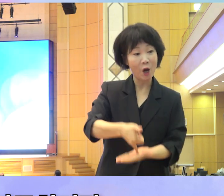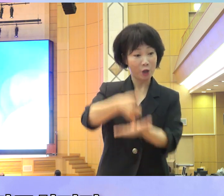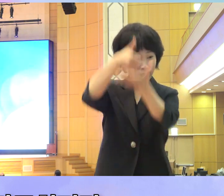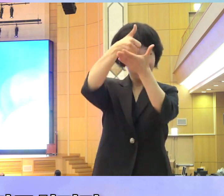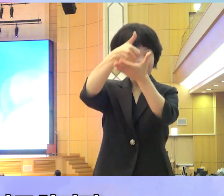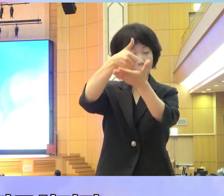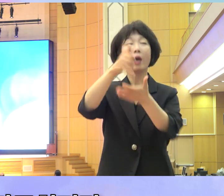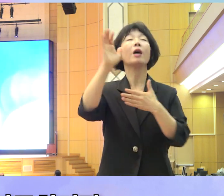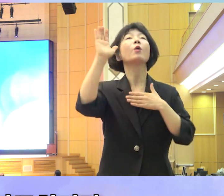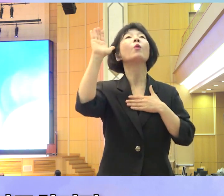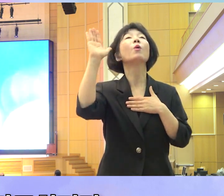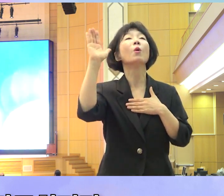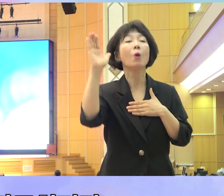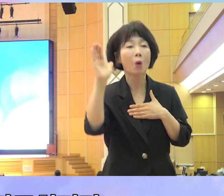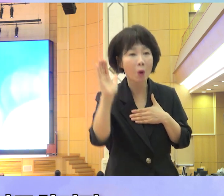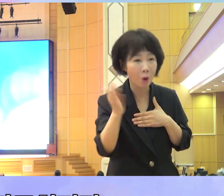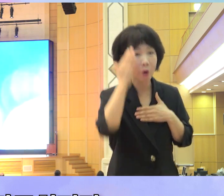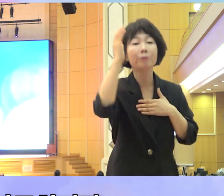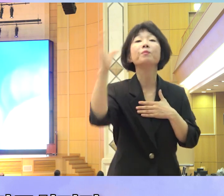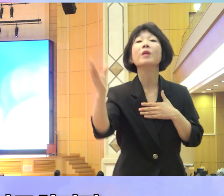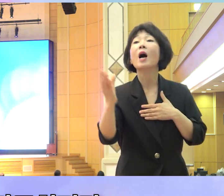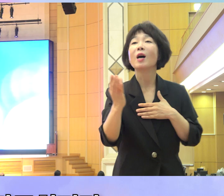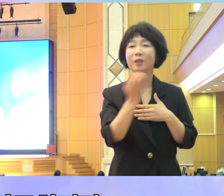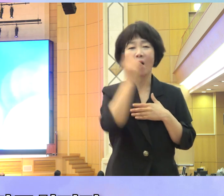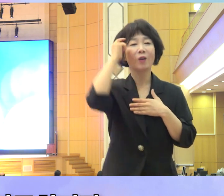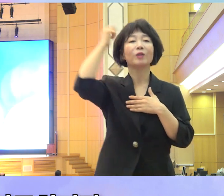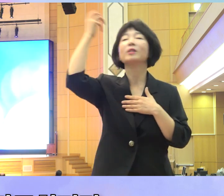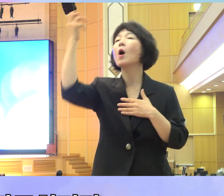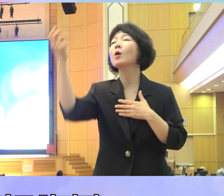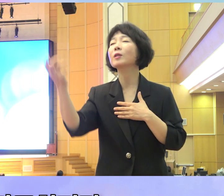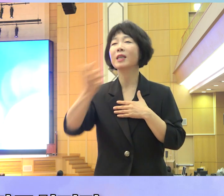나의 인격이 되고,